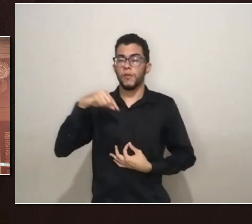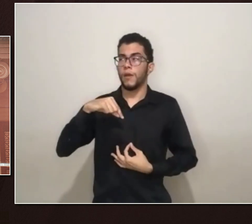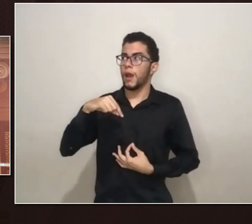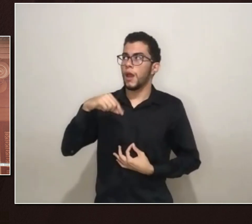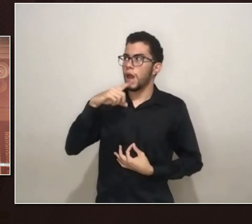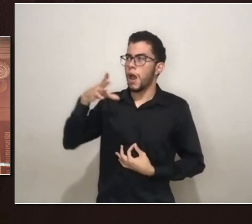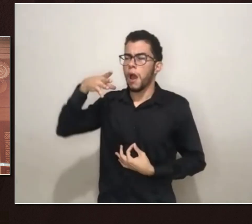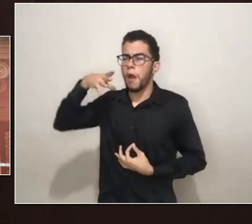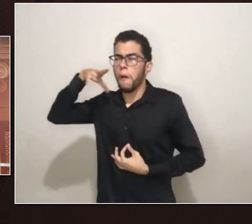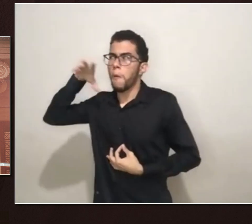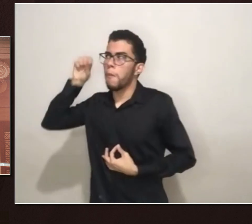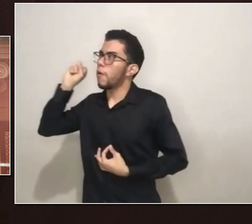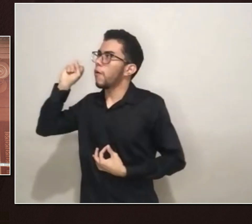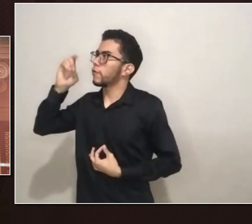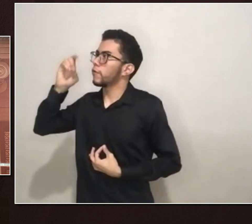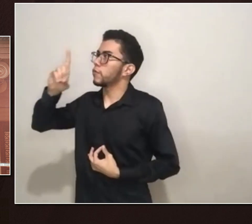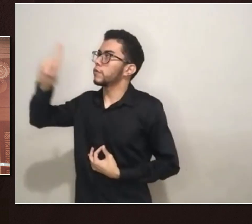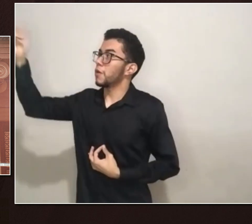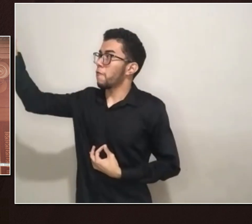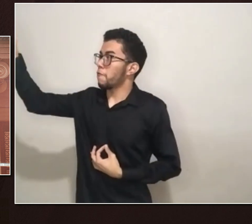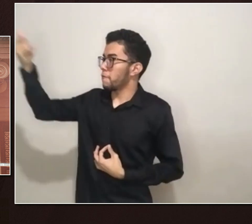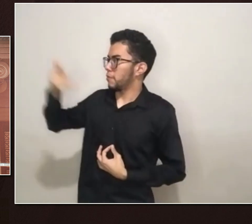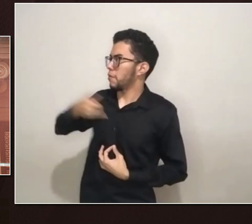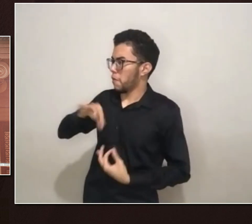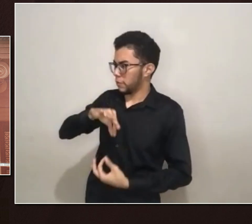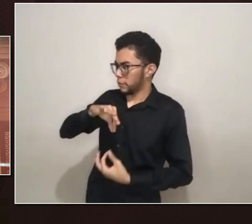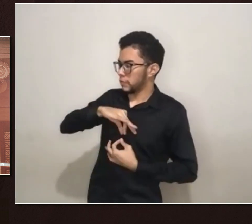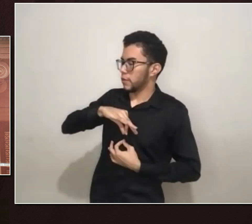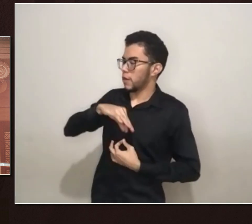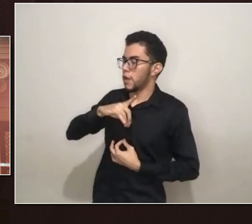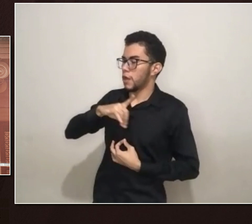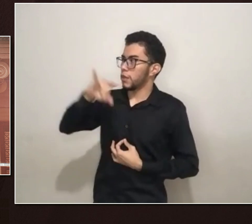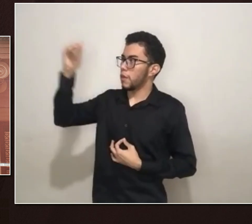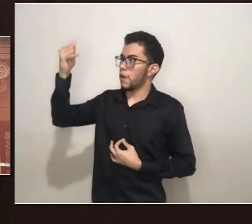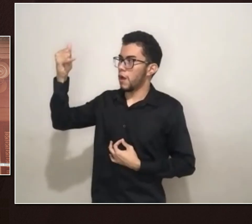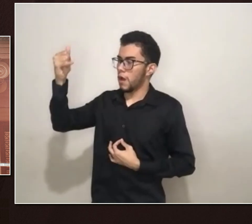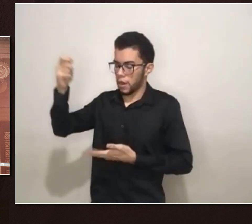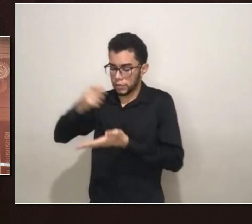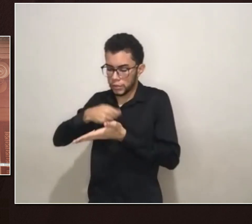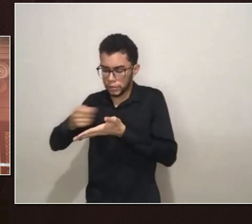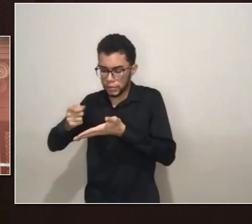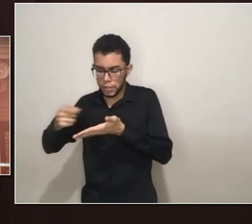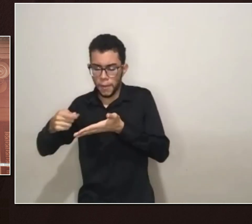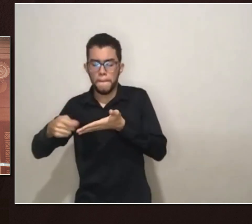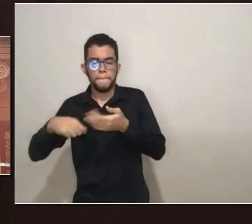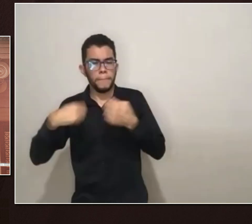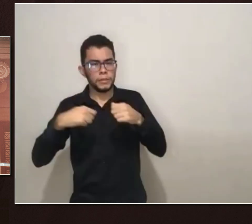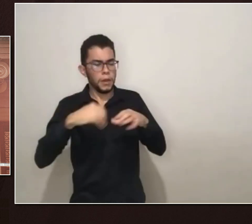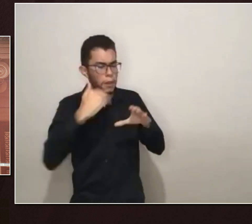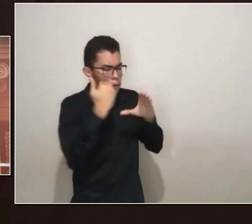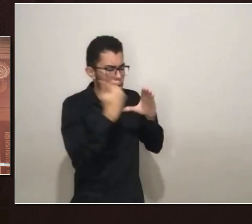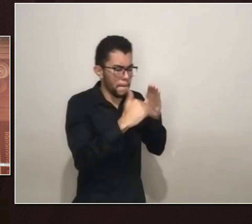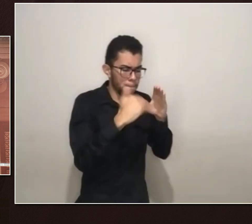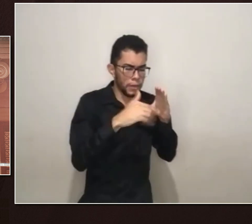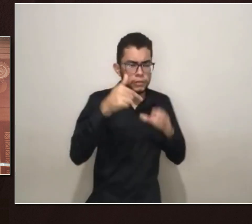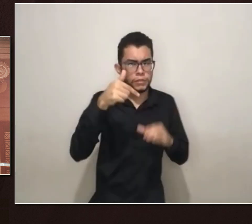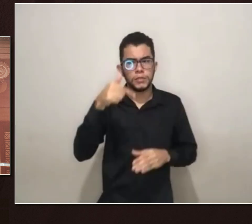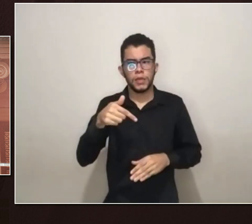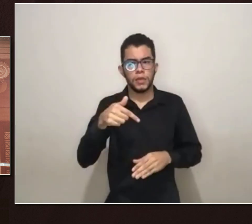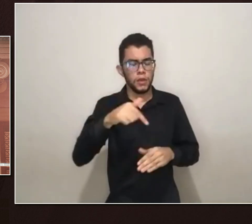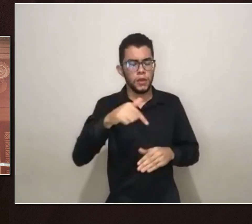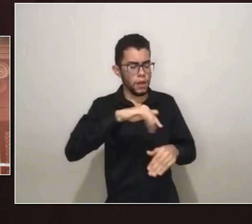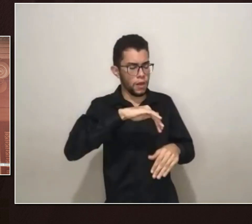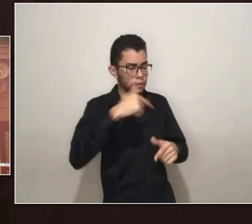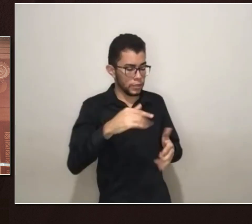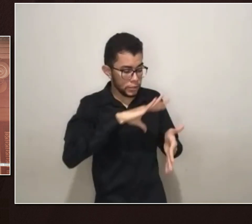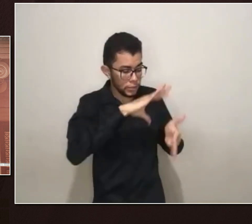que vês, escreve em livro e manda às sete igrejas: Éfeso, Esmirna, Pérgamo, Tiatira, Sardes,